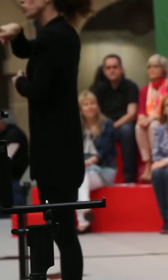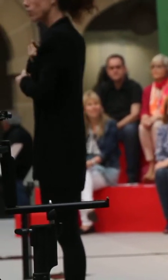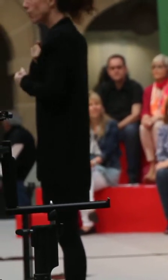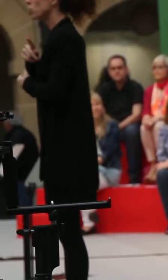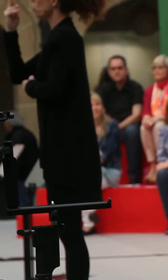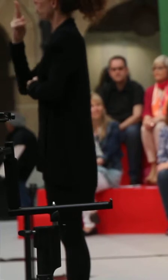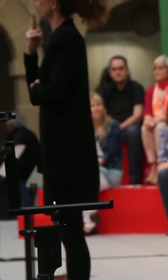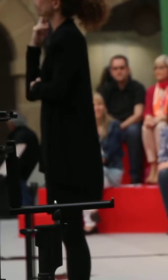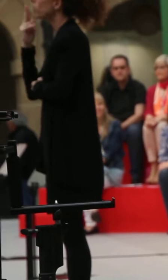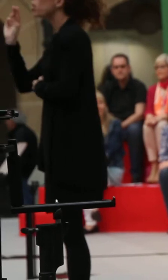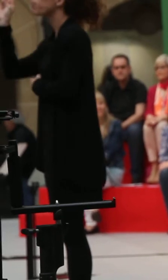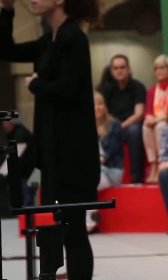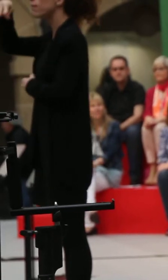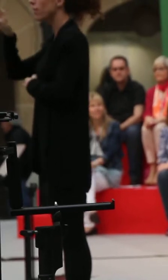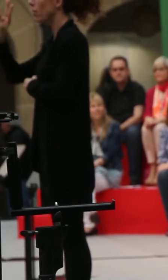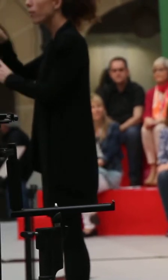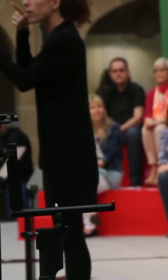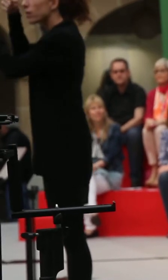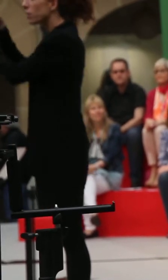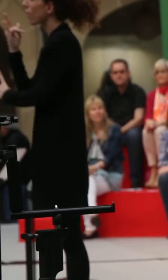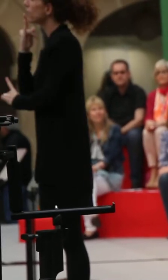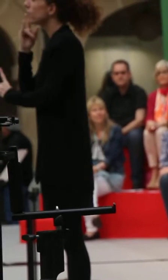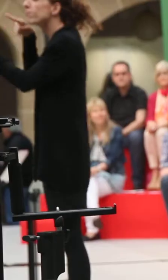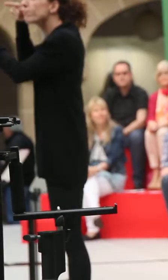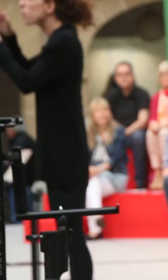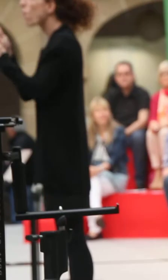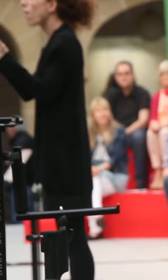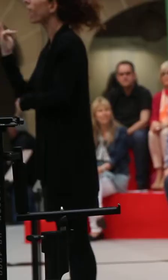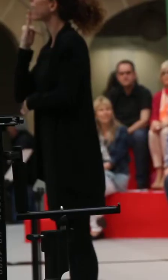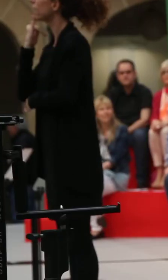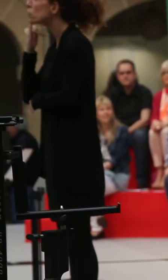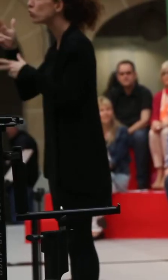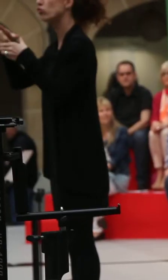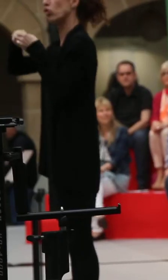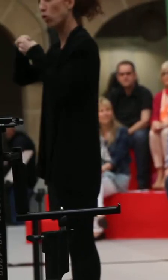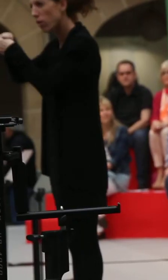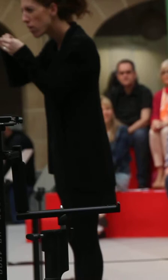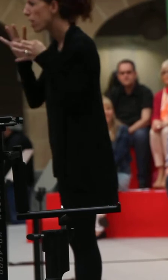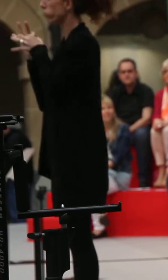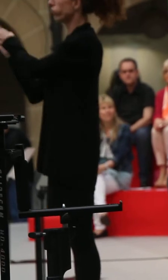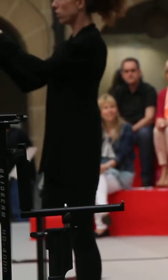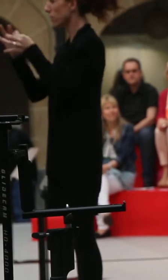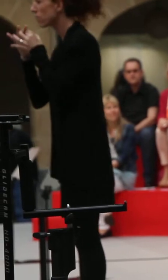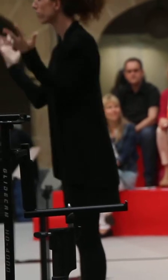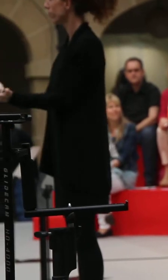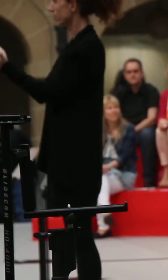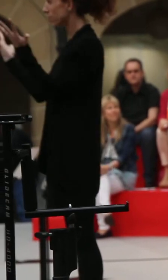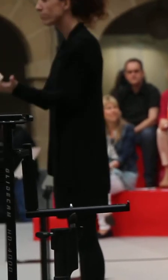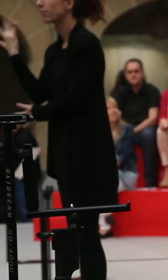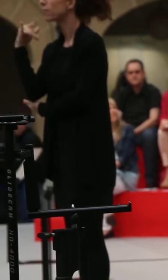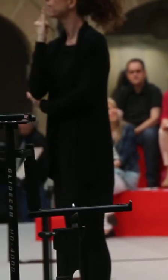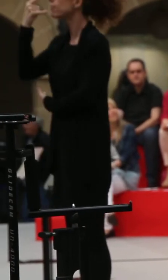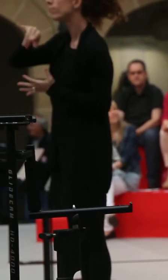del PNV para Getxo, apostando por un Getxo dinámico, emprendedor, solidario y cohesionado. Un Getxo enraizado